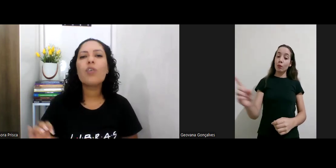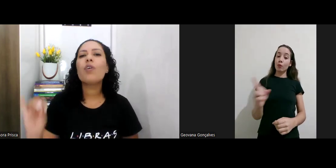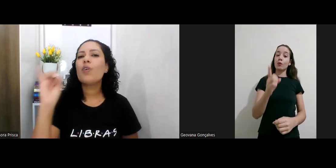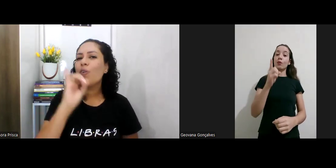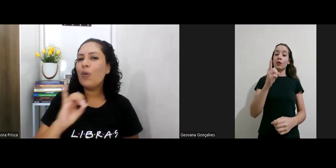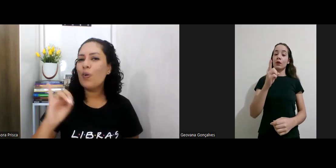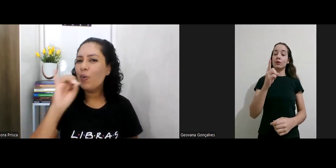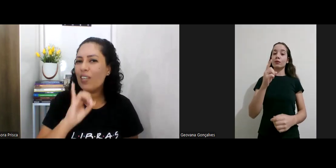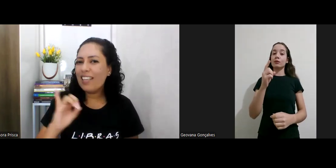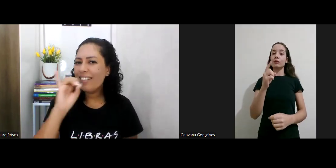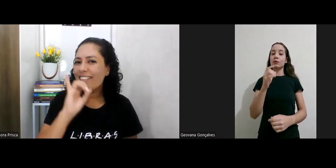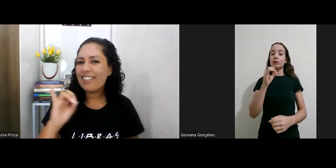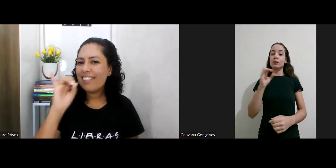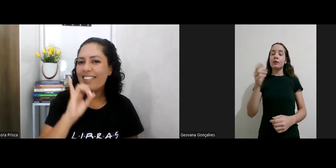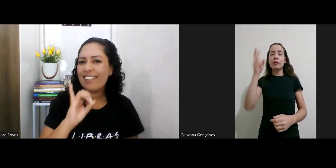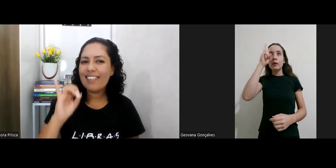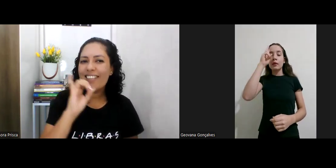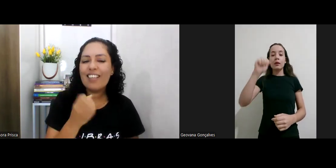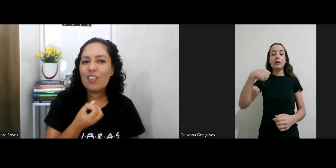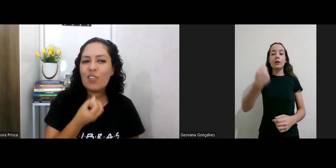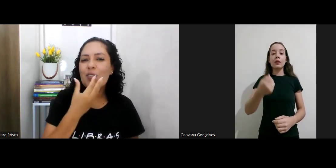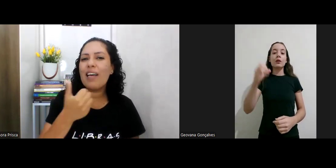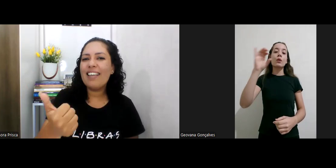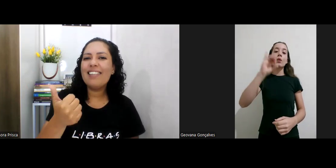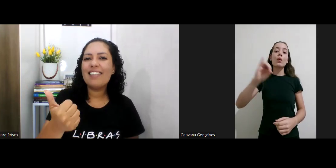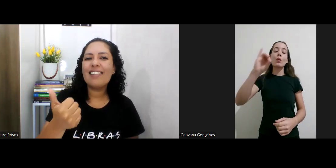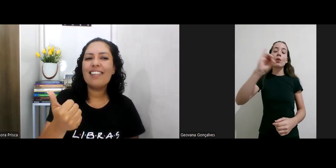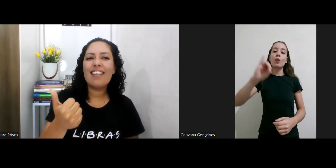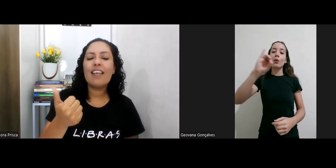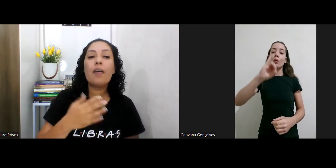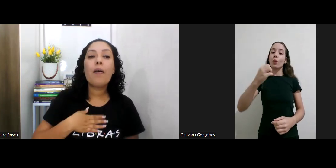sinais? Oi, tudo bem?